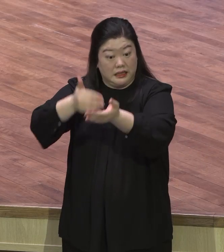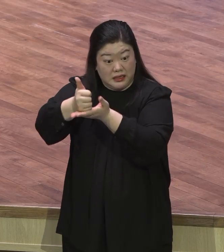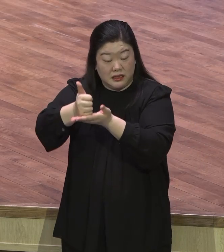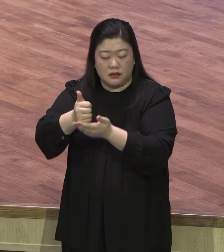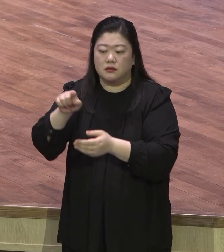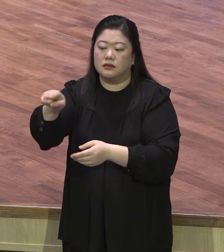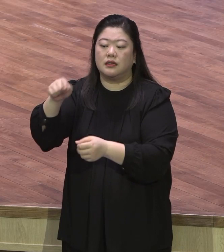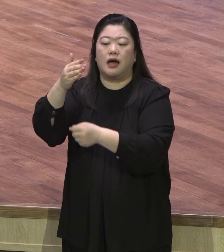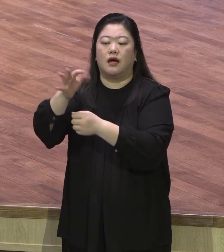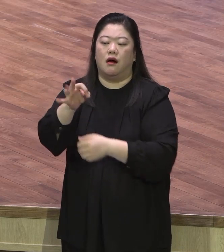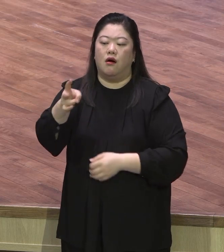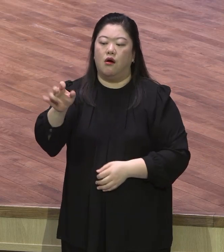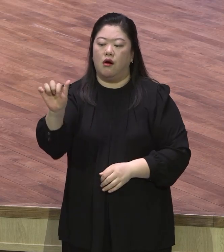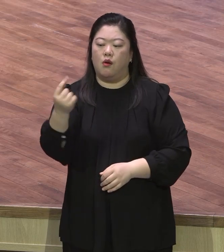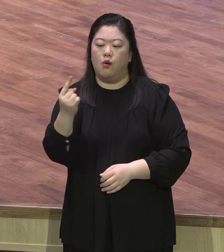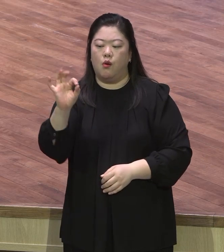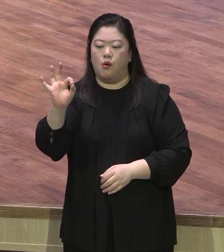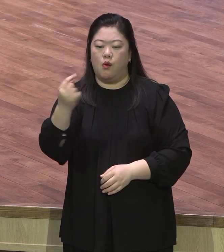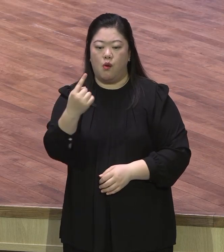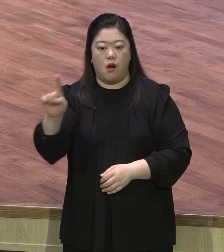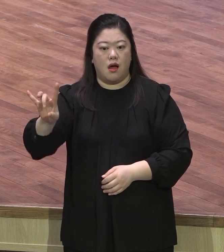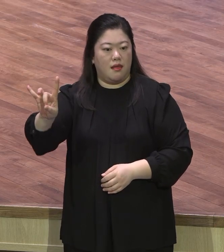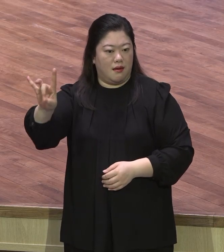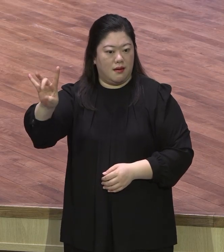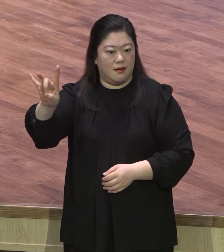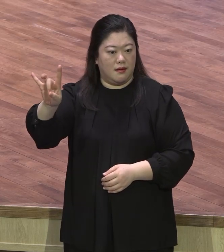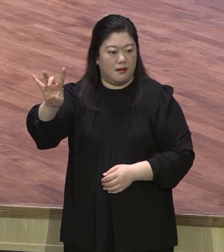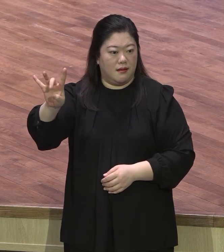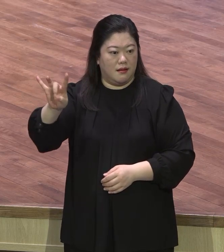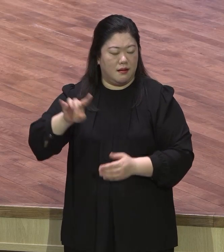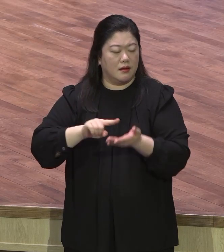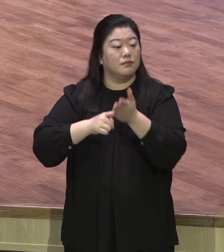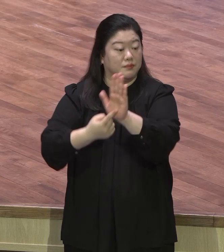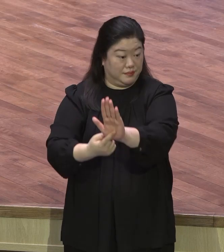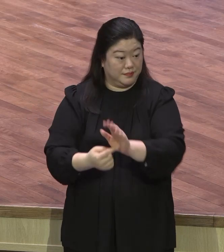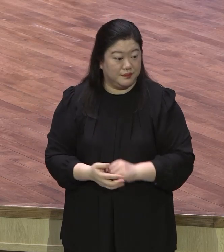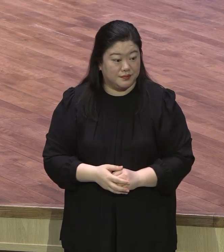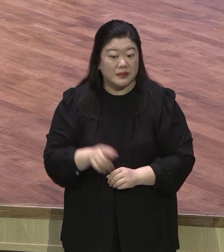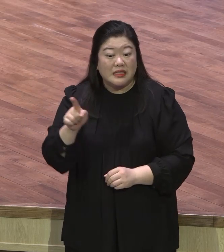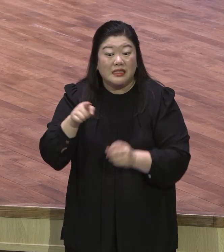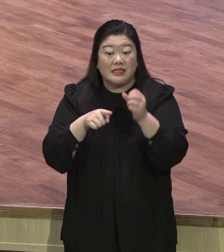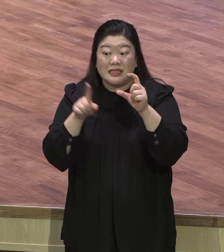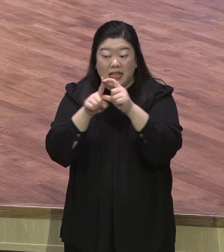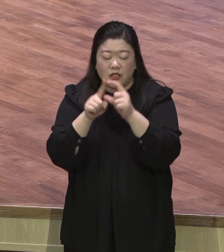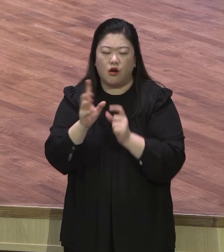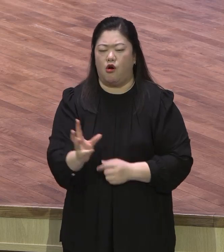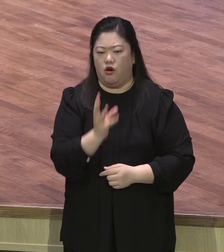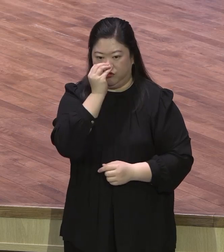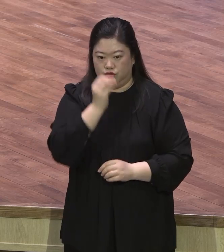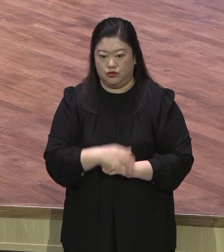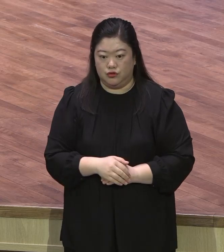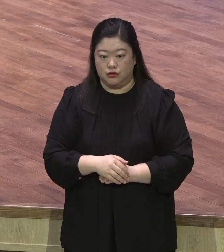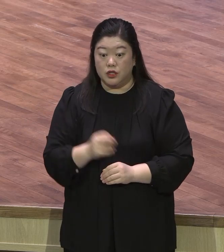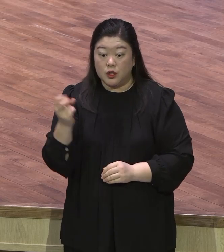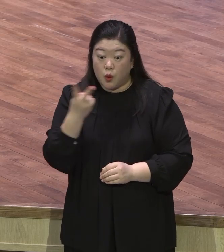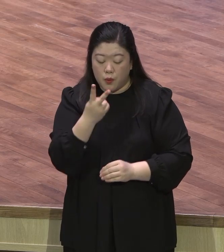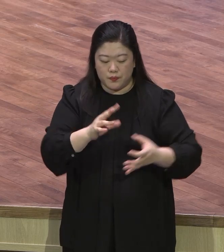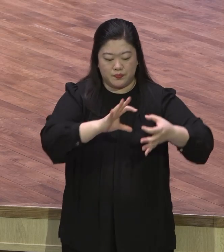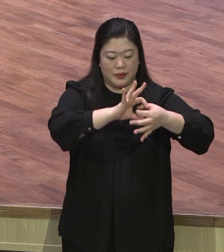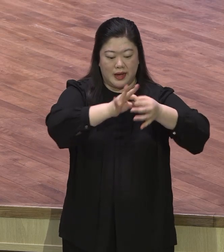라고 하는 것을 여기서 강조하는 겁니다. 헬란 말로 하기오스라는데 하기오스는 구분하다라는 의미에요.